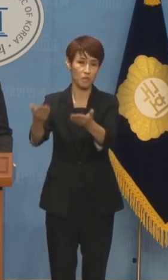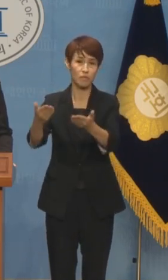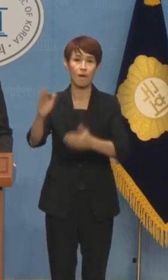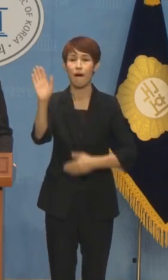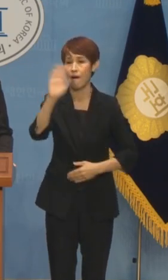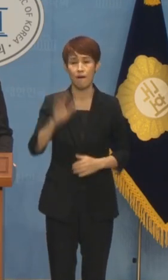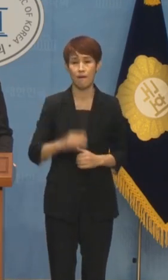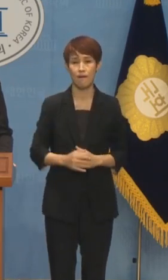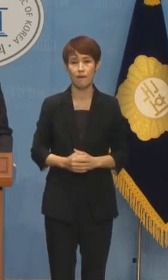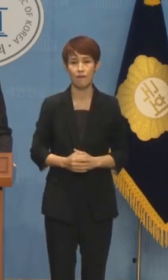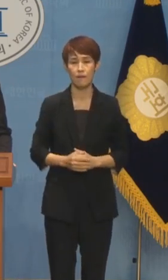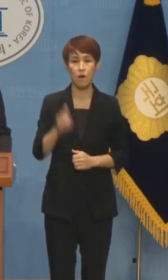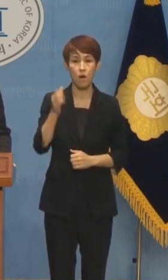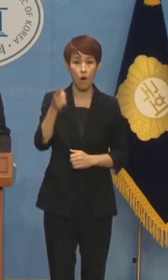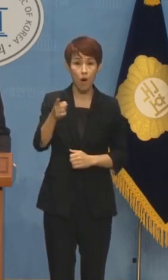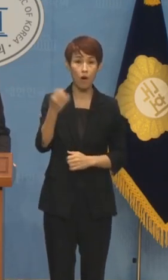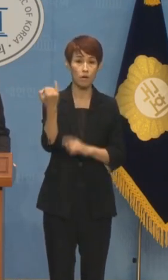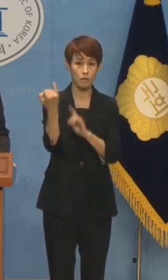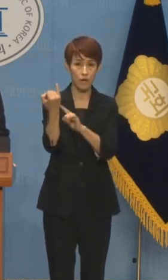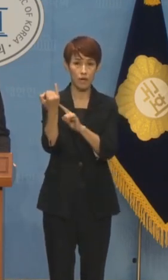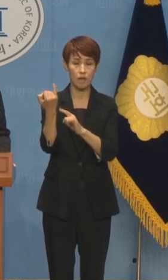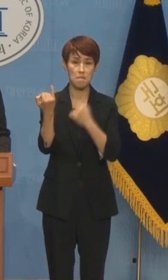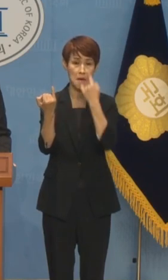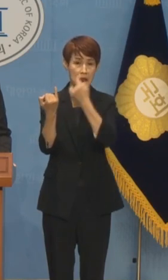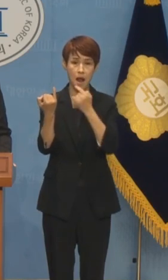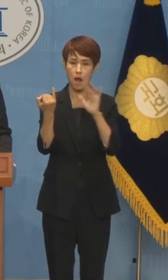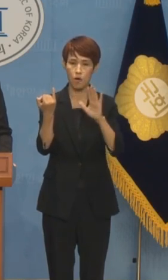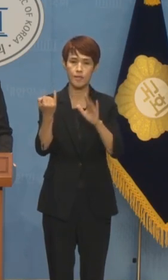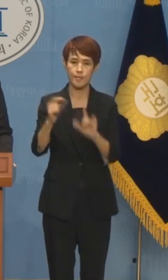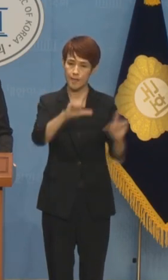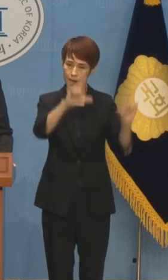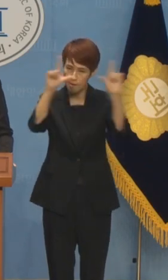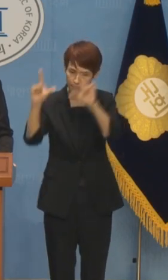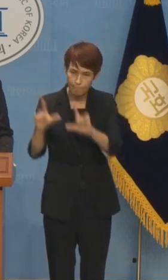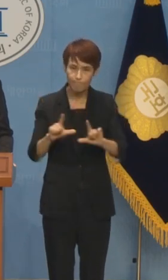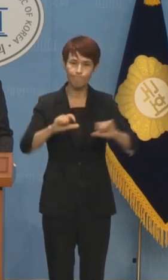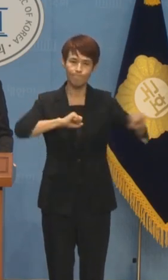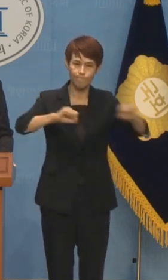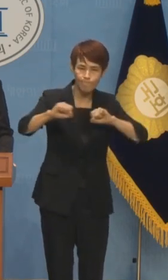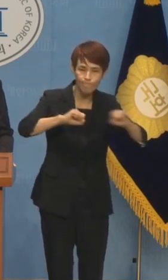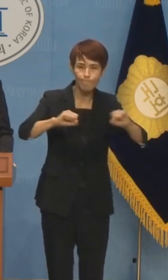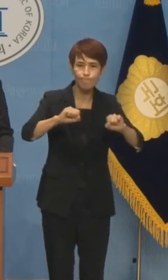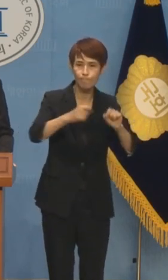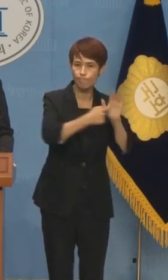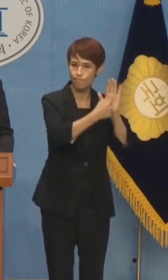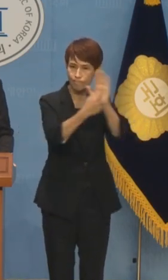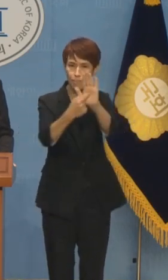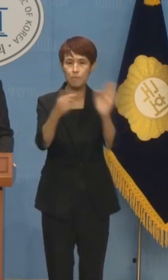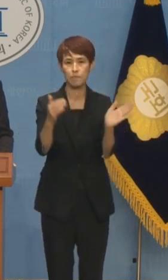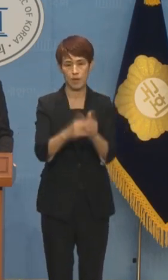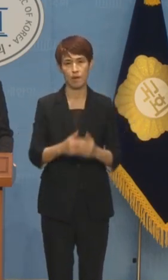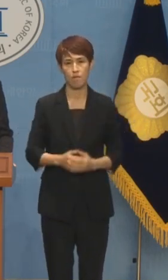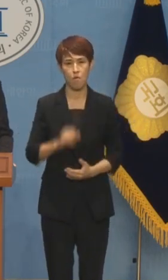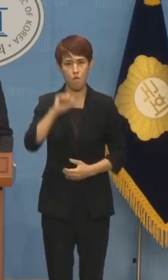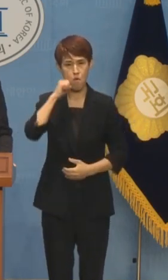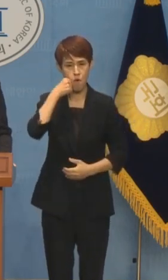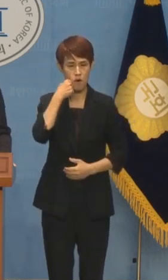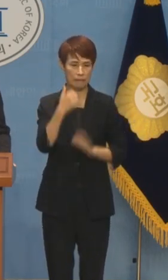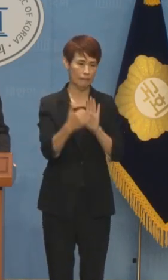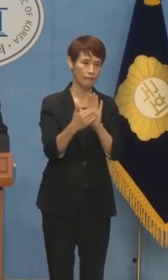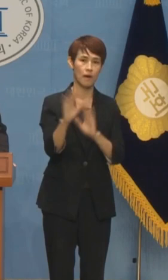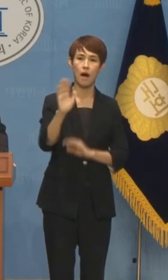아닙니다. 허은하는 말이 아니라 삶으로서 모든 것을 증명해 왔습니다. 어려움을 회피하지